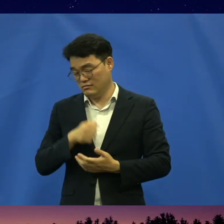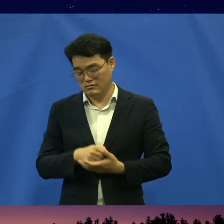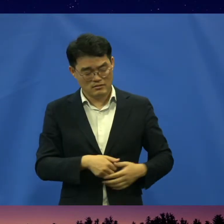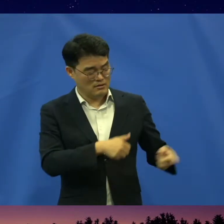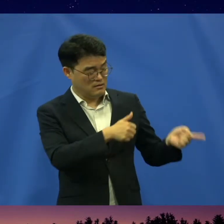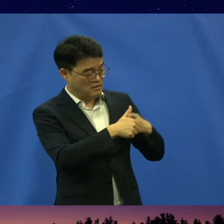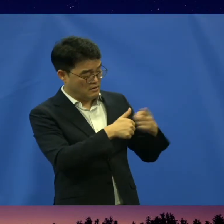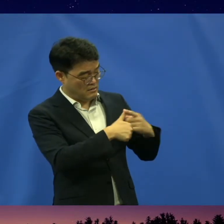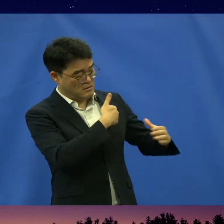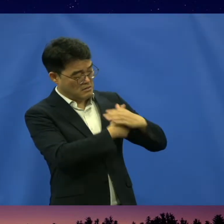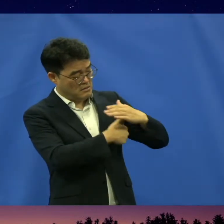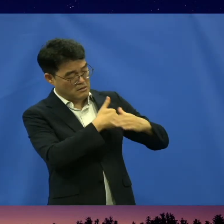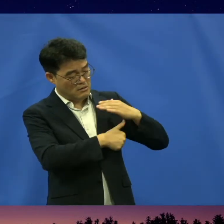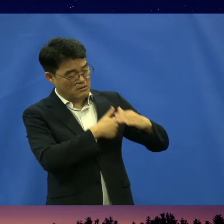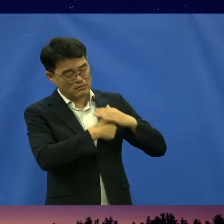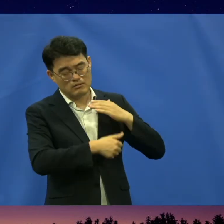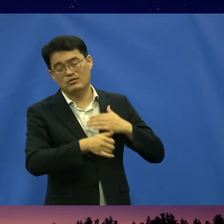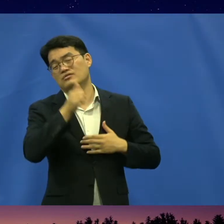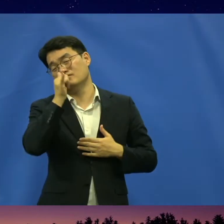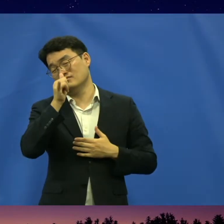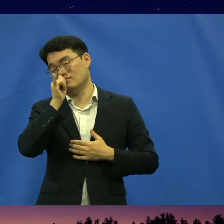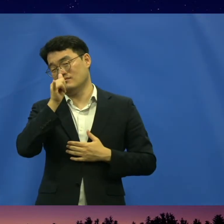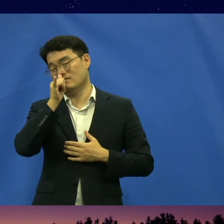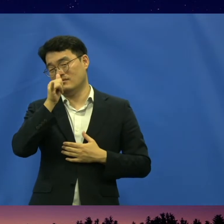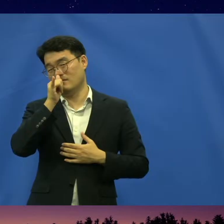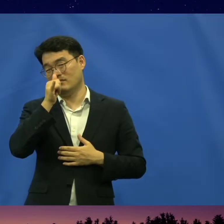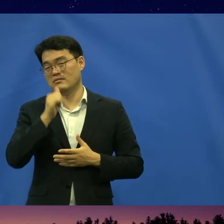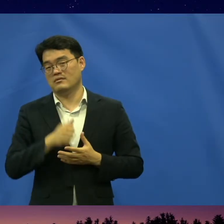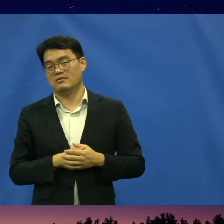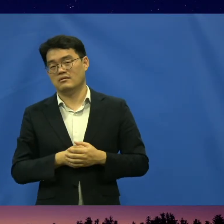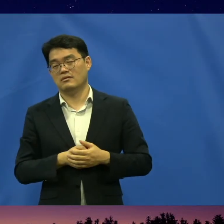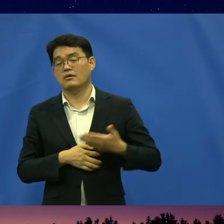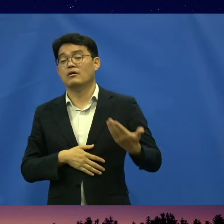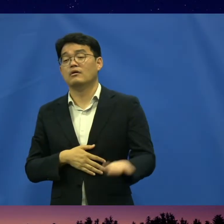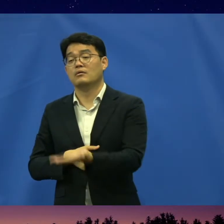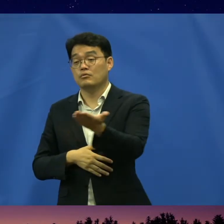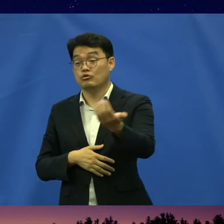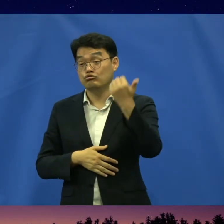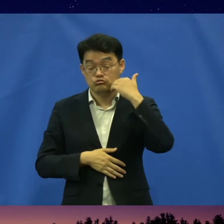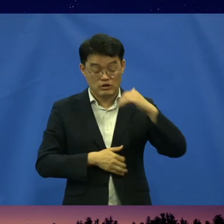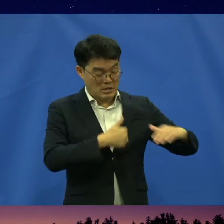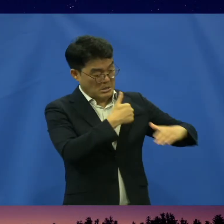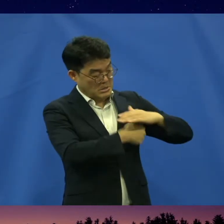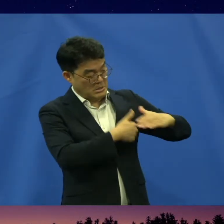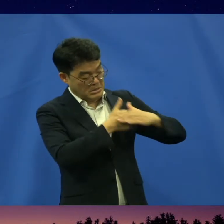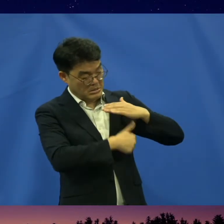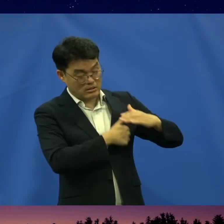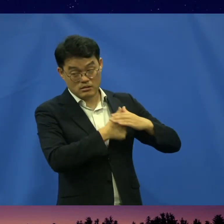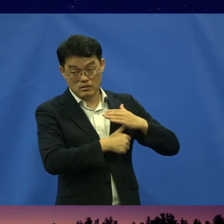누군가로부터 싫은 소리 듣지 않으려고 하면요 가만히 계시면 돼요.